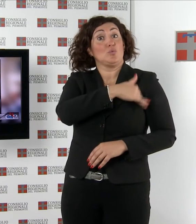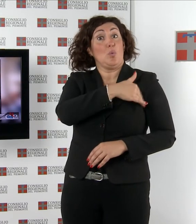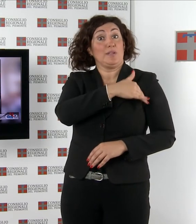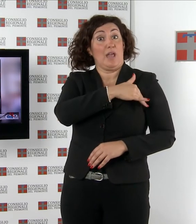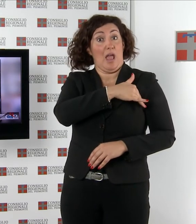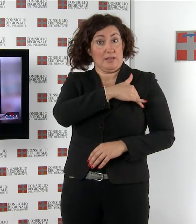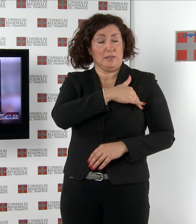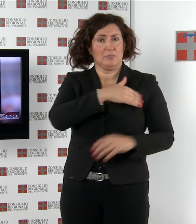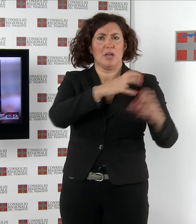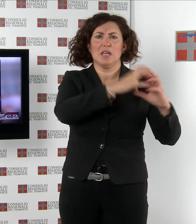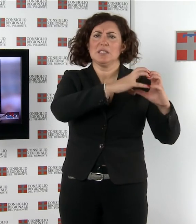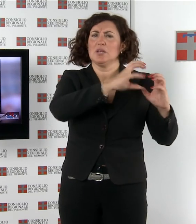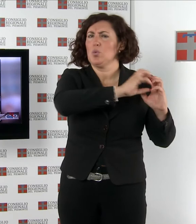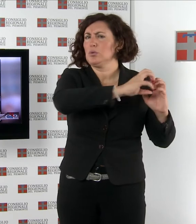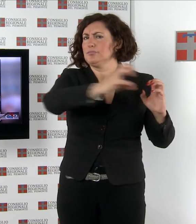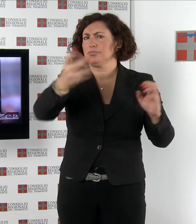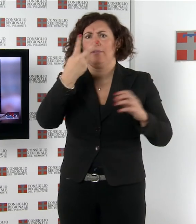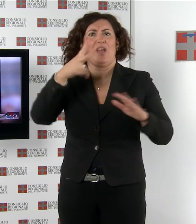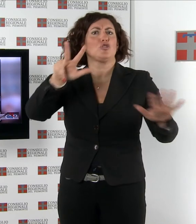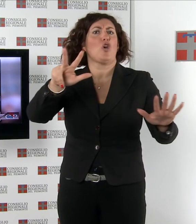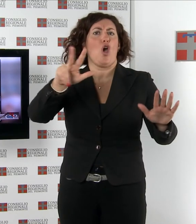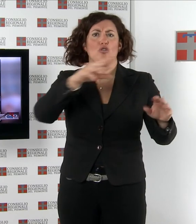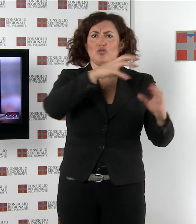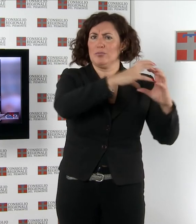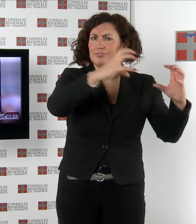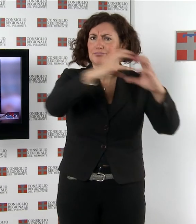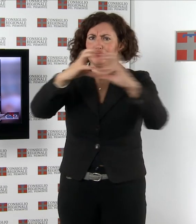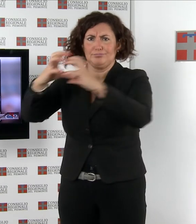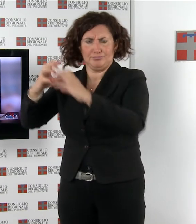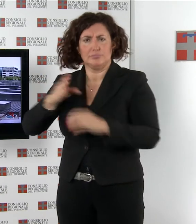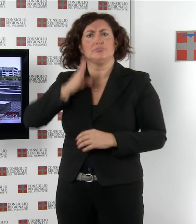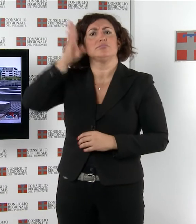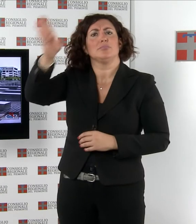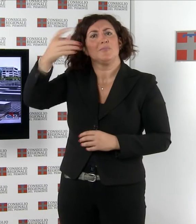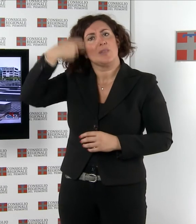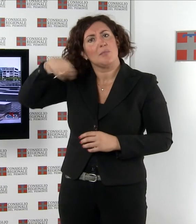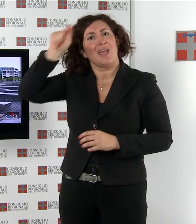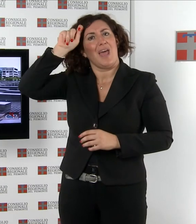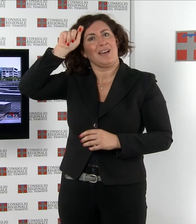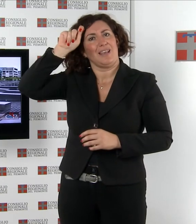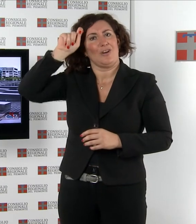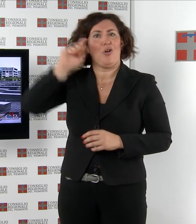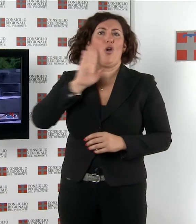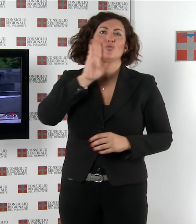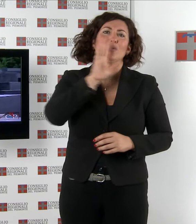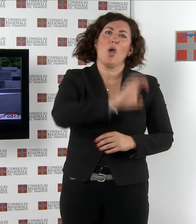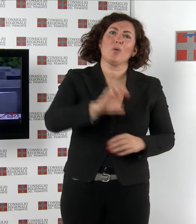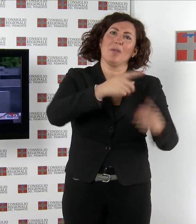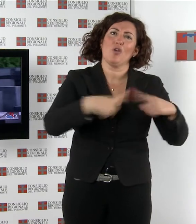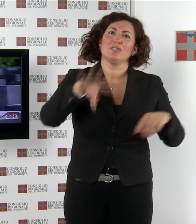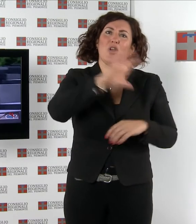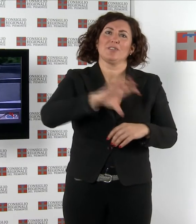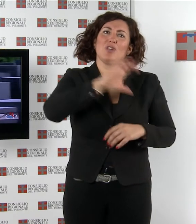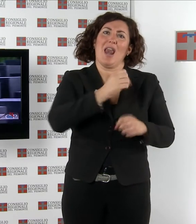istituti scolastici superiori del Piemonte sono stati a Berlino per il viaggio studio organizzato dalla Consulta Europea del Consiglio Regionale del Piemonte